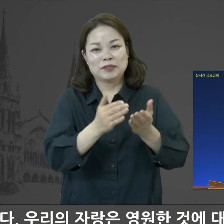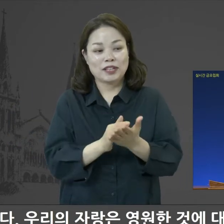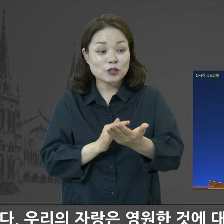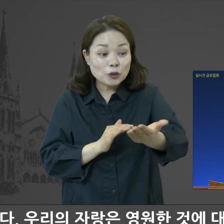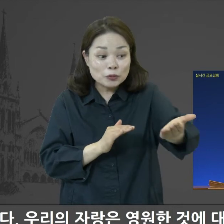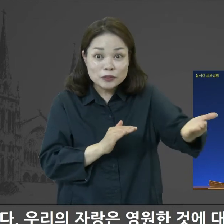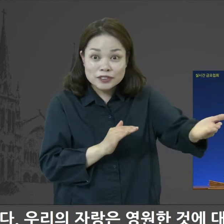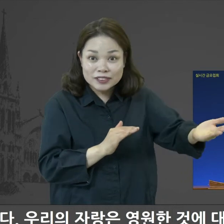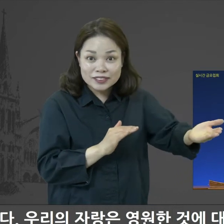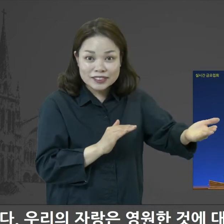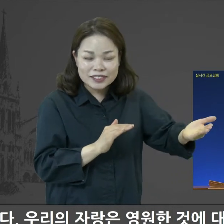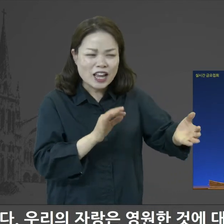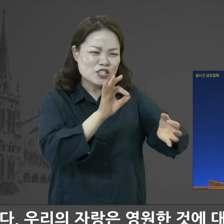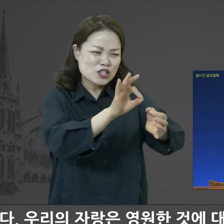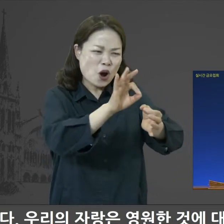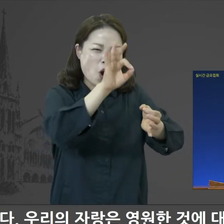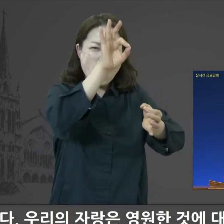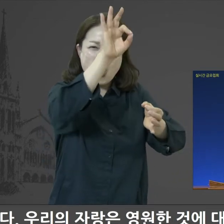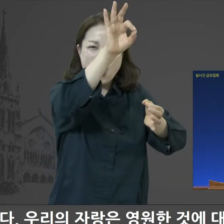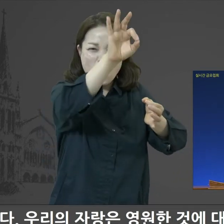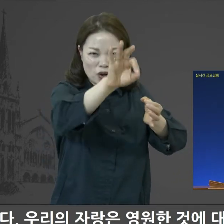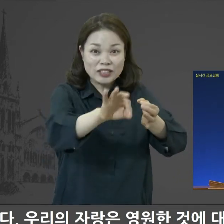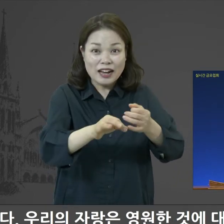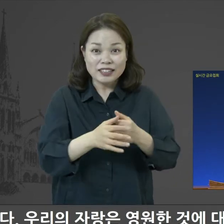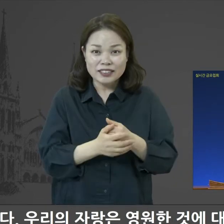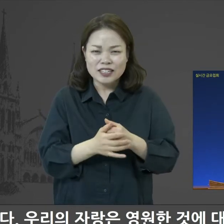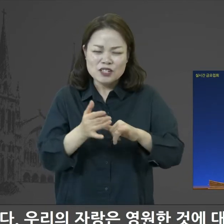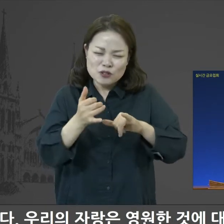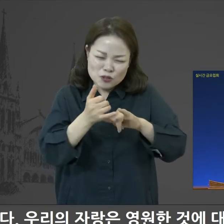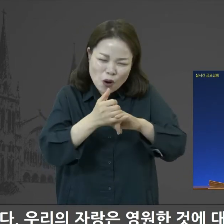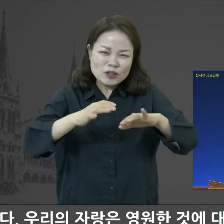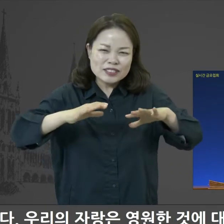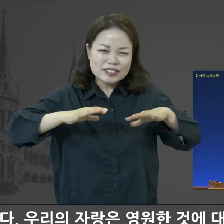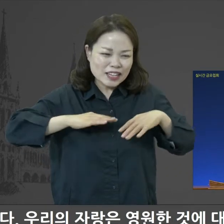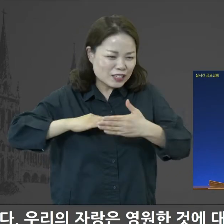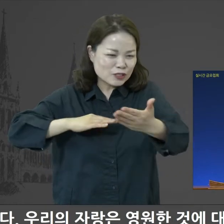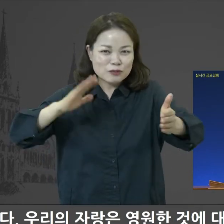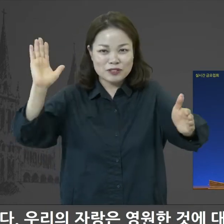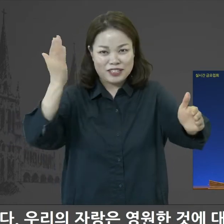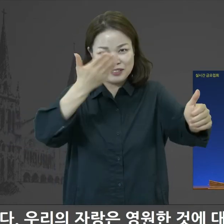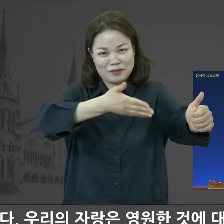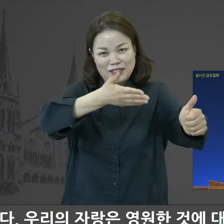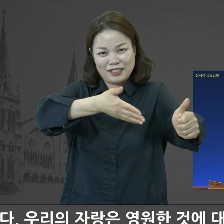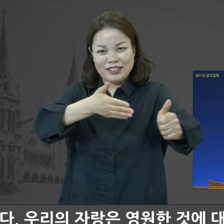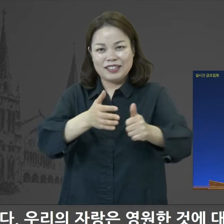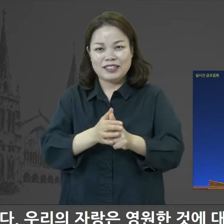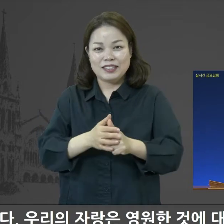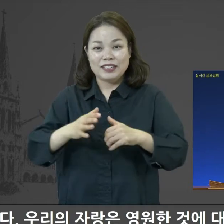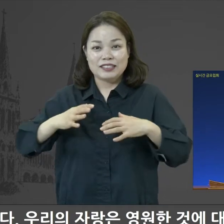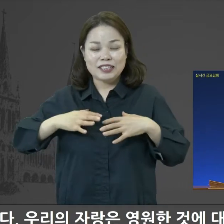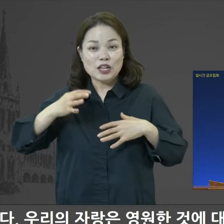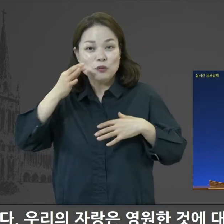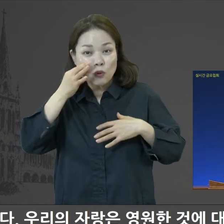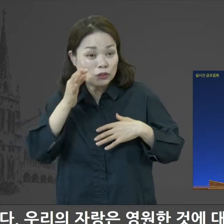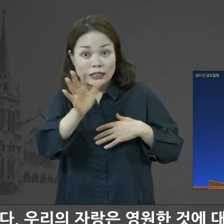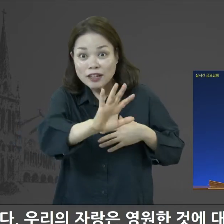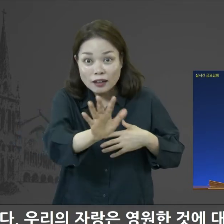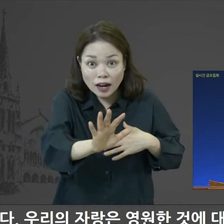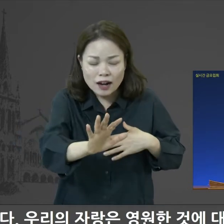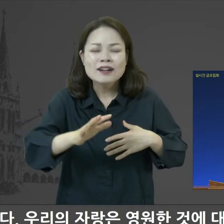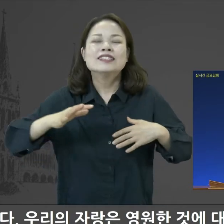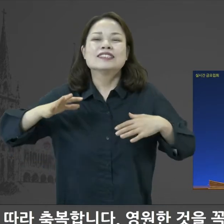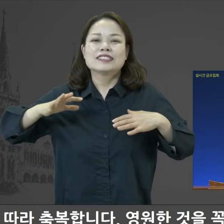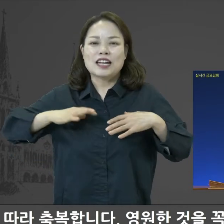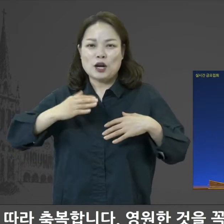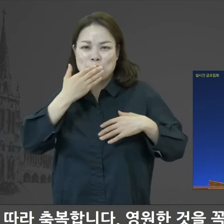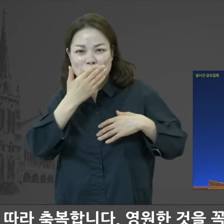여러분, 영원한 것을 꼭 자랑하시는 여러분 되시기를 바랍니다. 자랑 못하는 것이 아니라 자랑할